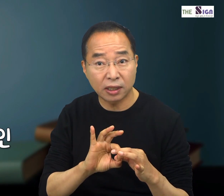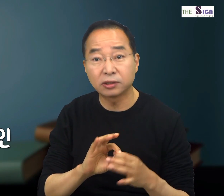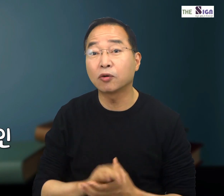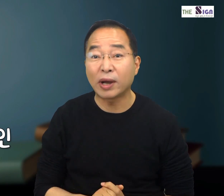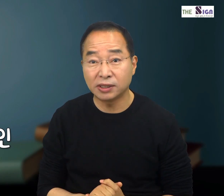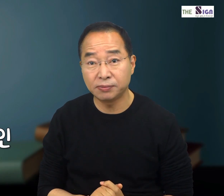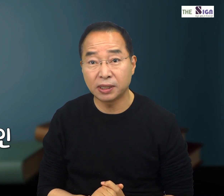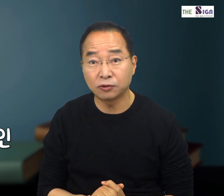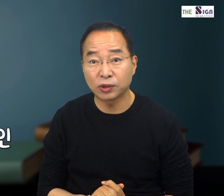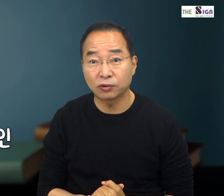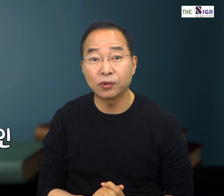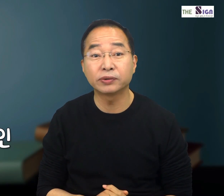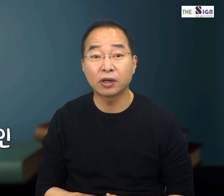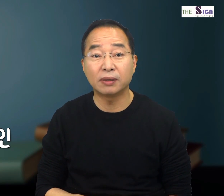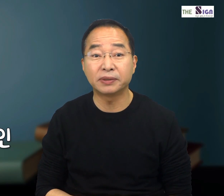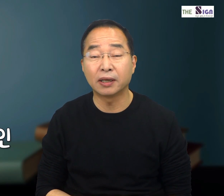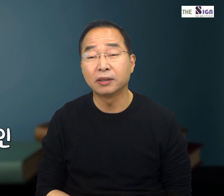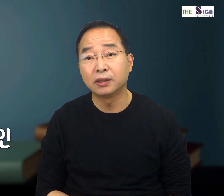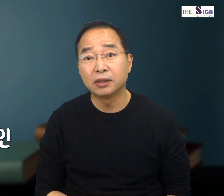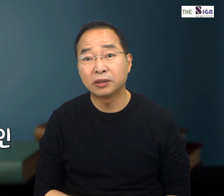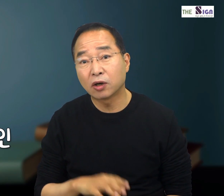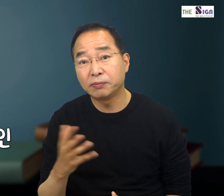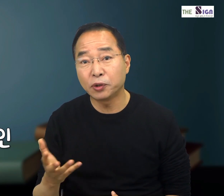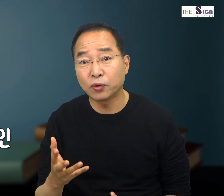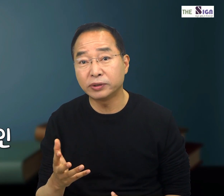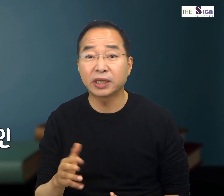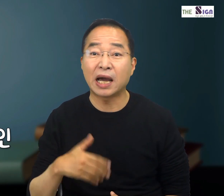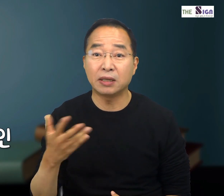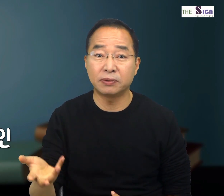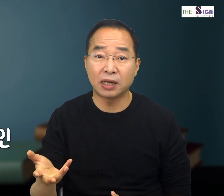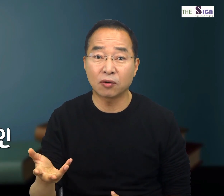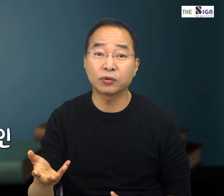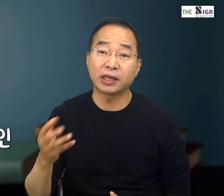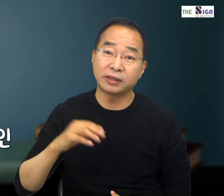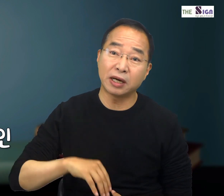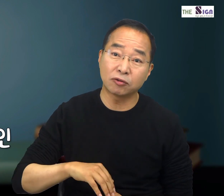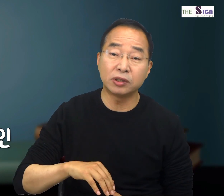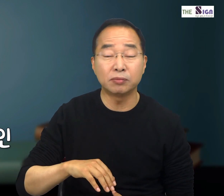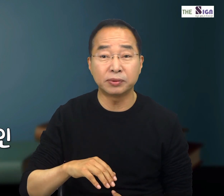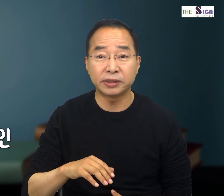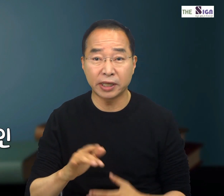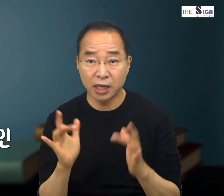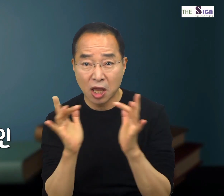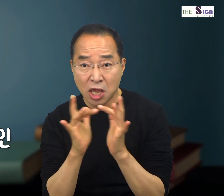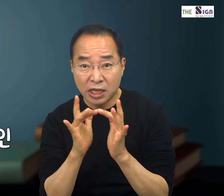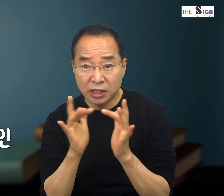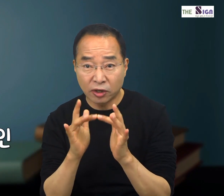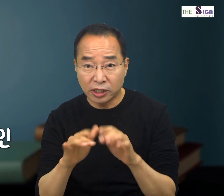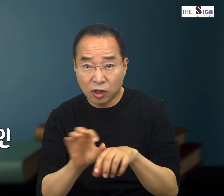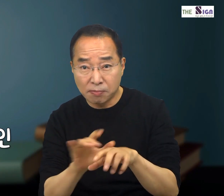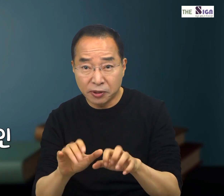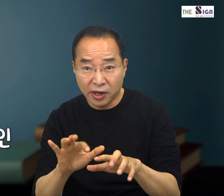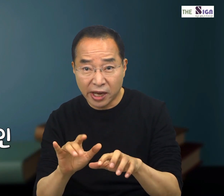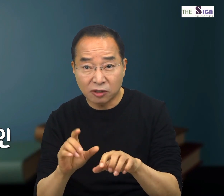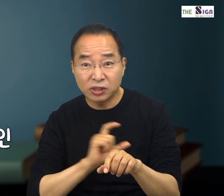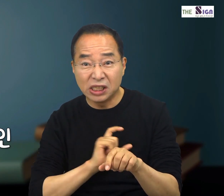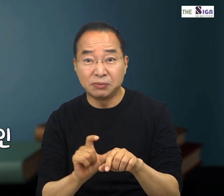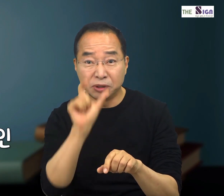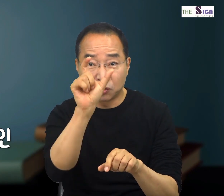그래서 관심이라는 수화도 사용합니다. 근데 컴퓨터 용어는 이제 가입을 하고 탈퇴하고 이런 부분 할 때 인터넷에 컴퓨터 해가지고 이름